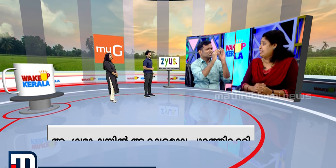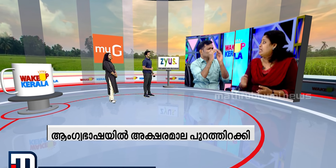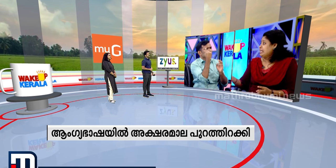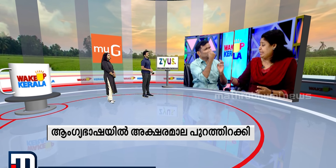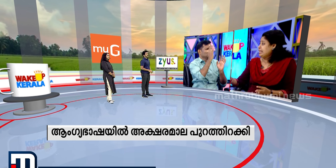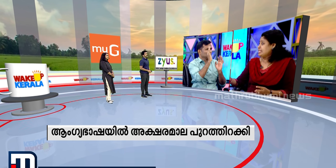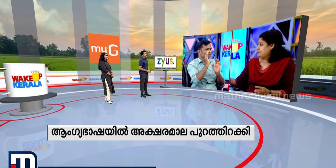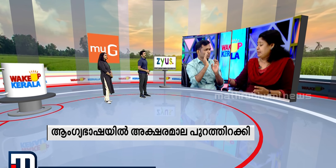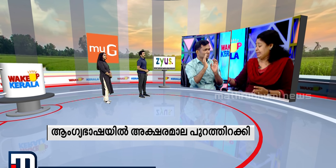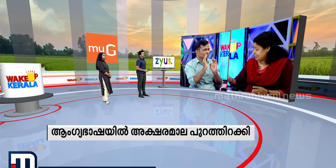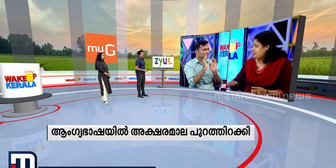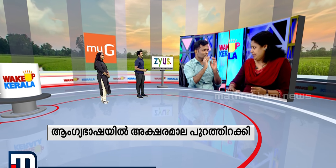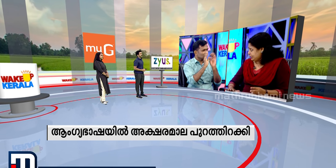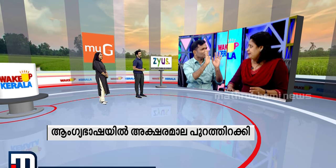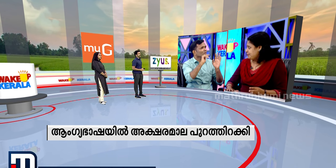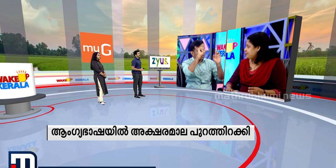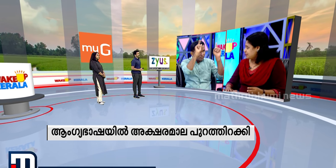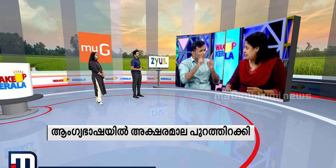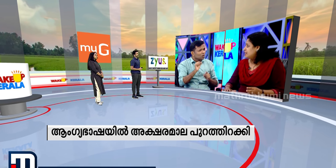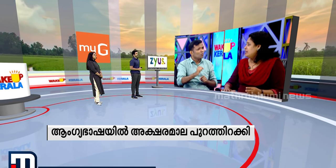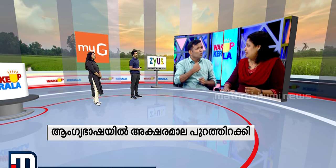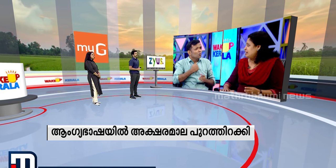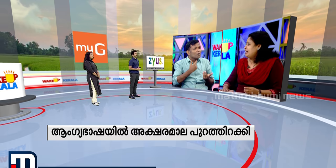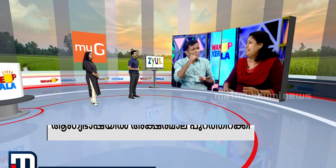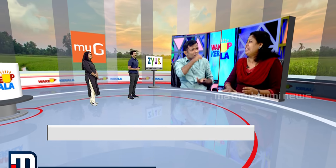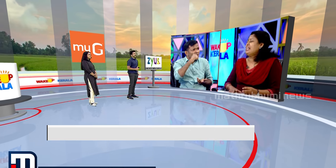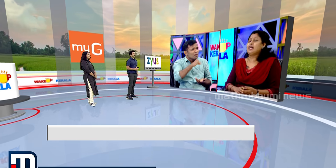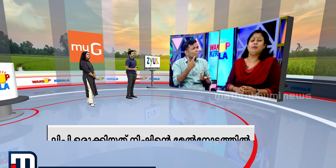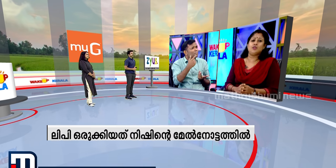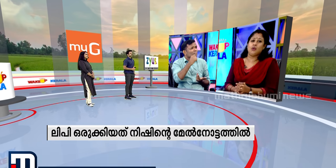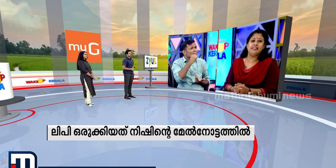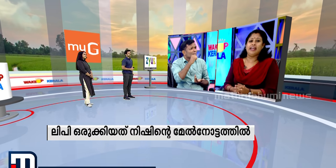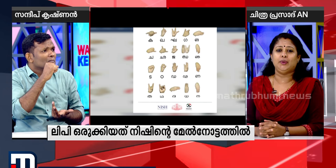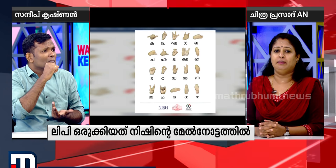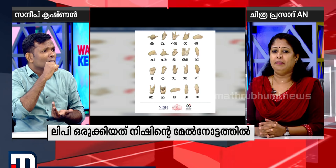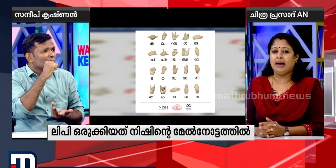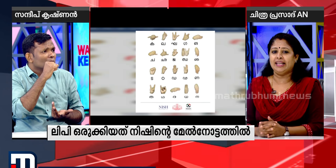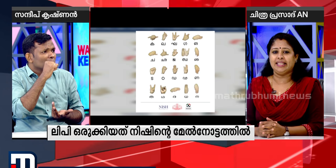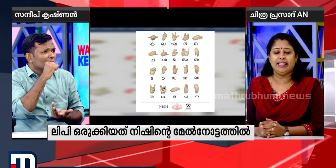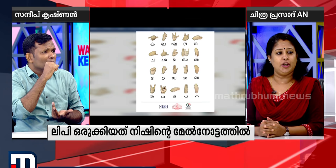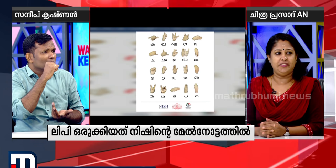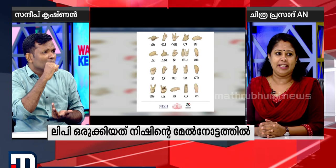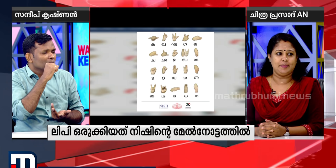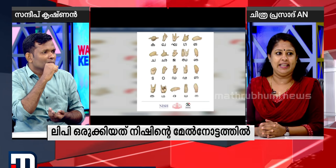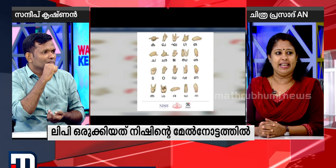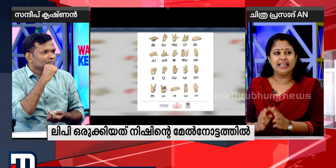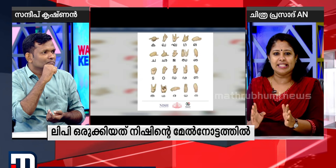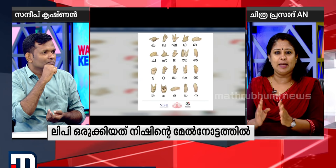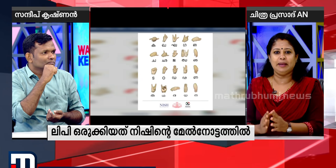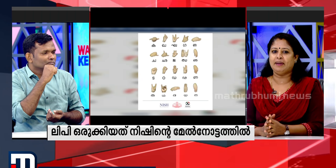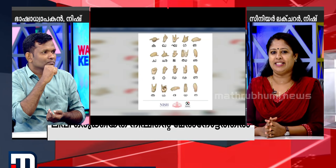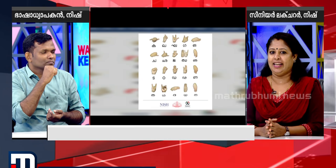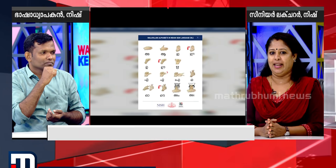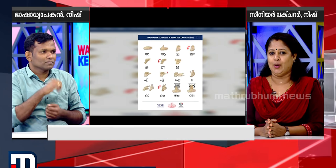വിചാരിക്കുന്നത് ഇംഗ്ലീഷ് സ്പെല്ലിങ് ഇന്ത്യയിൽ നമുക്ക് സ്വന്തമായിട്ടൊരു ഭാഷയിൽ ഇങ്ങനെ ഒരു ഫിംഗർ സ്പെല്ലിംഗ് ഇല്ല